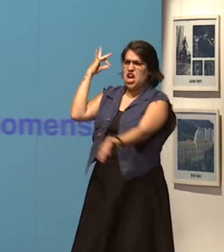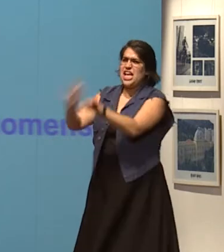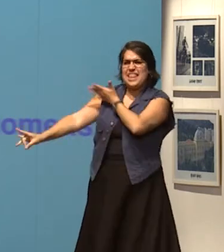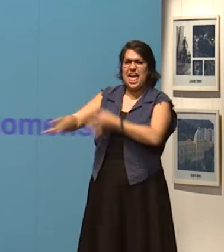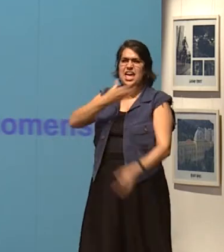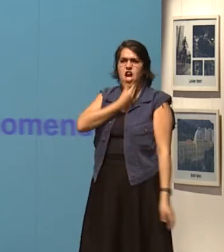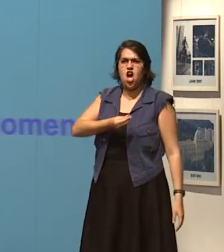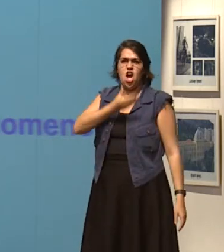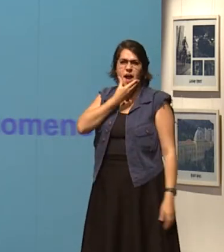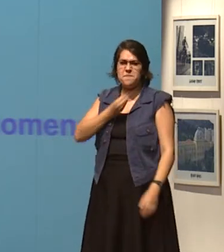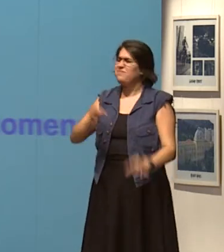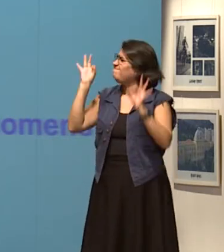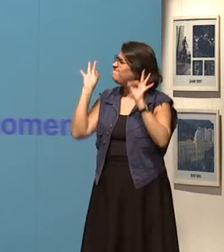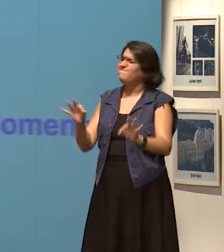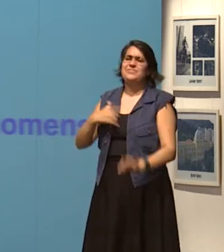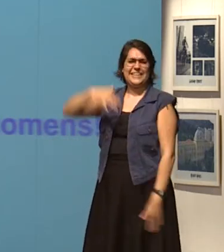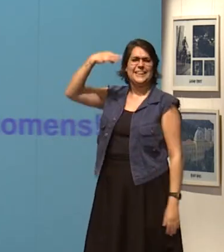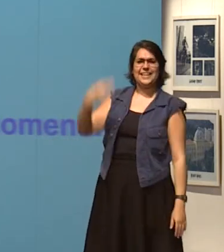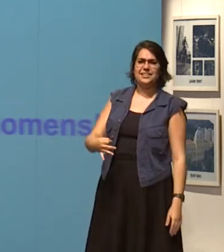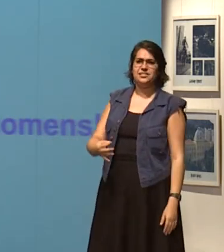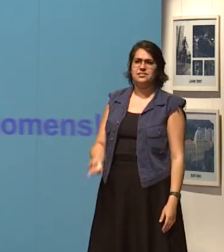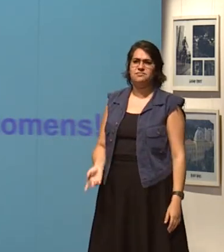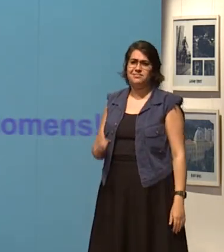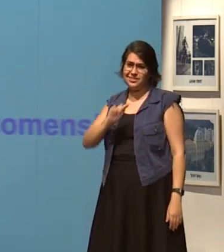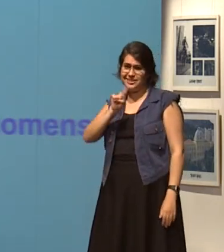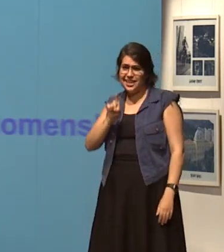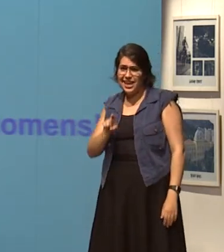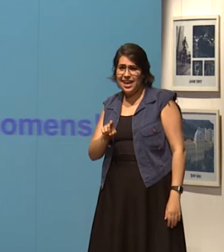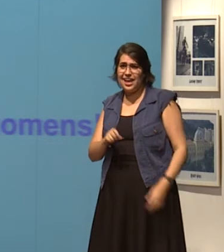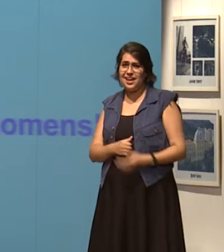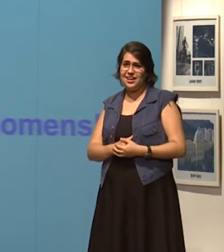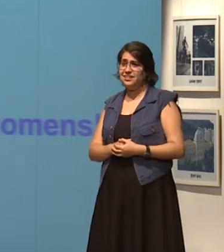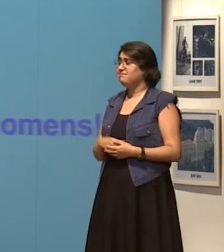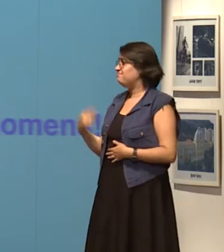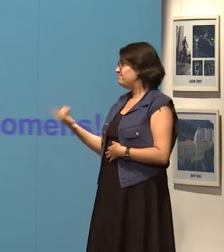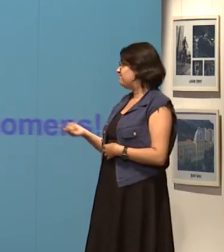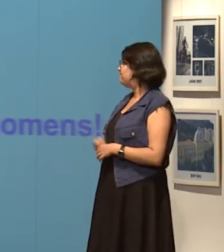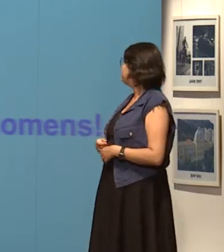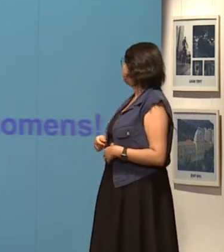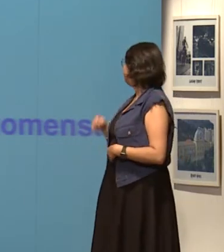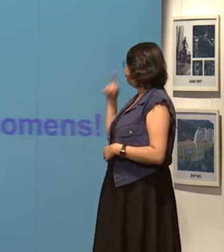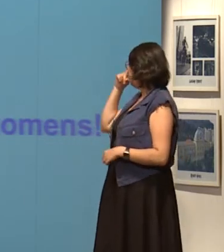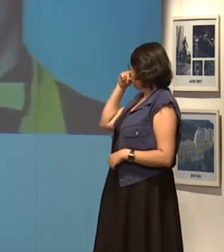Todas as feministas odeiam os homens. Eu tenho certeza disso. Será?